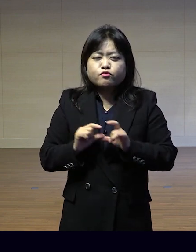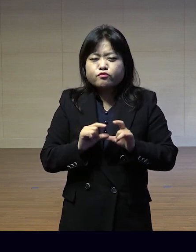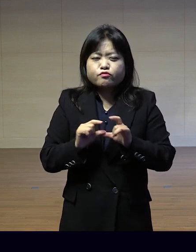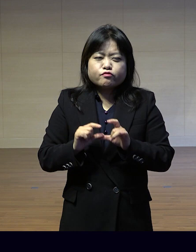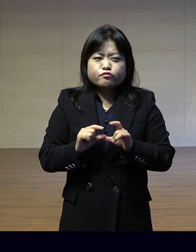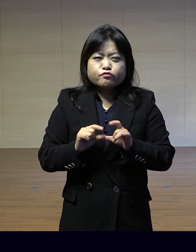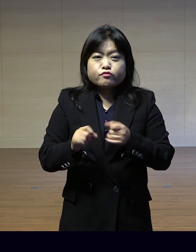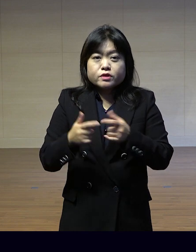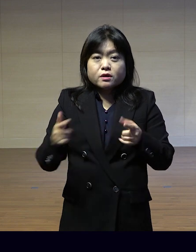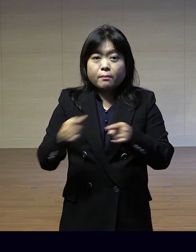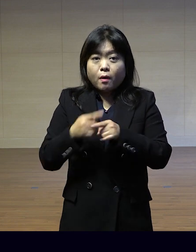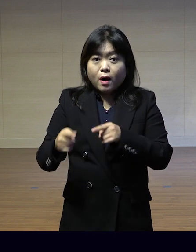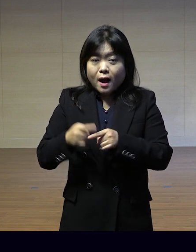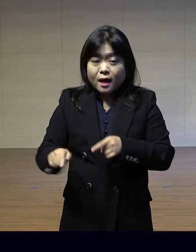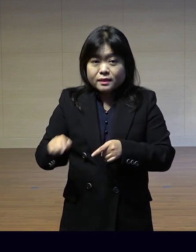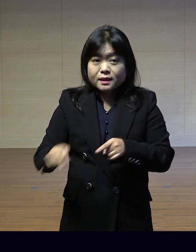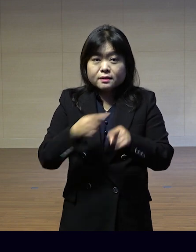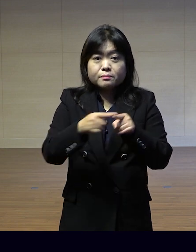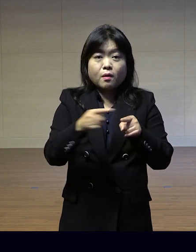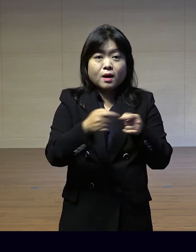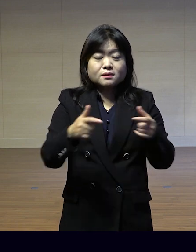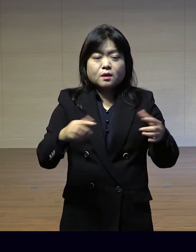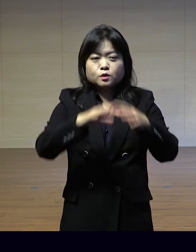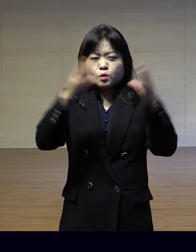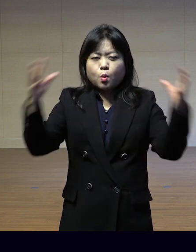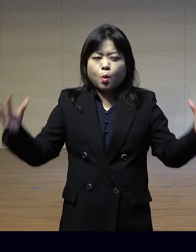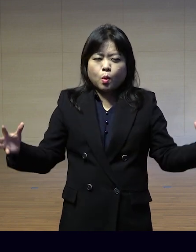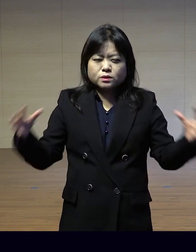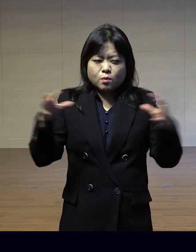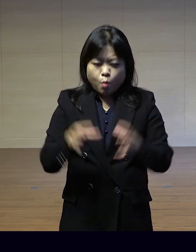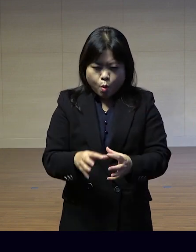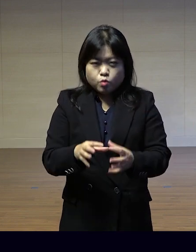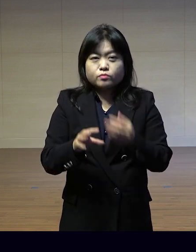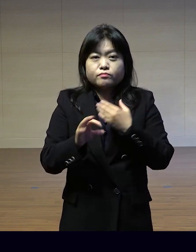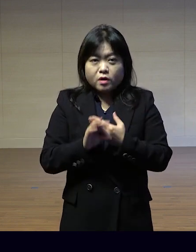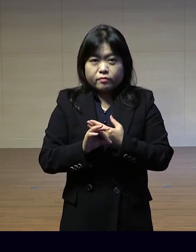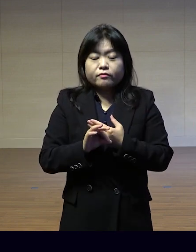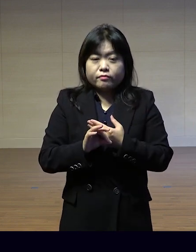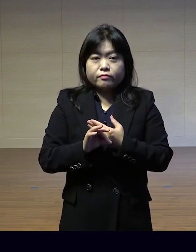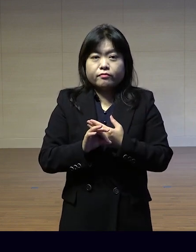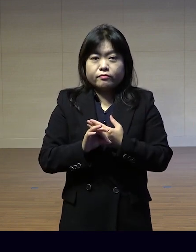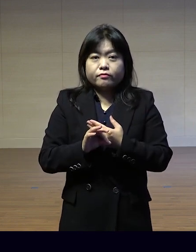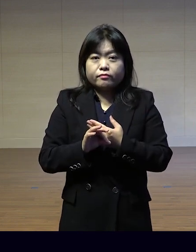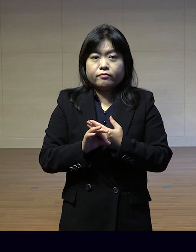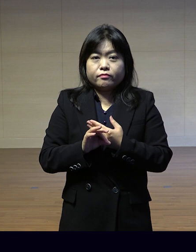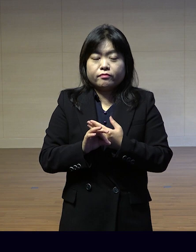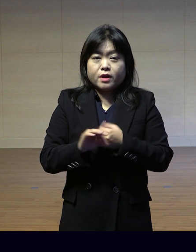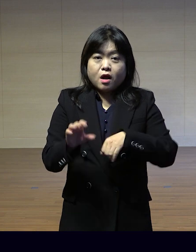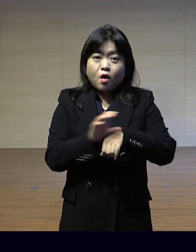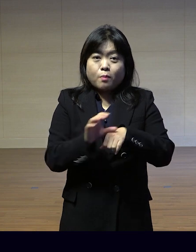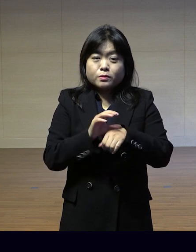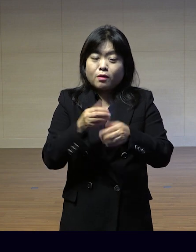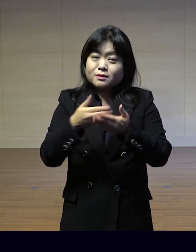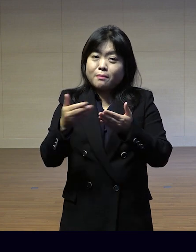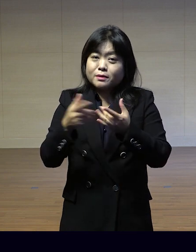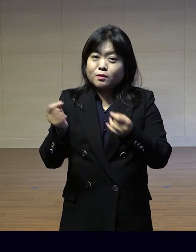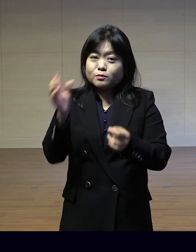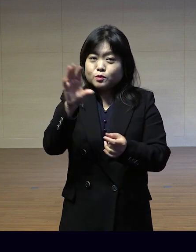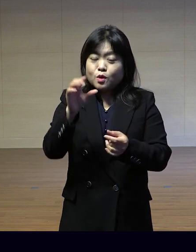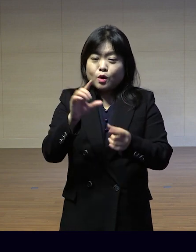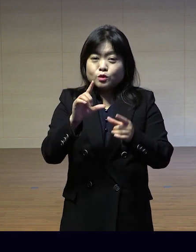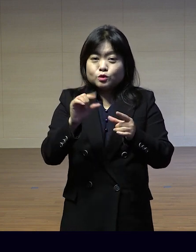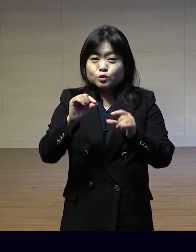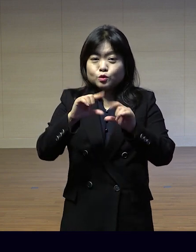부분들을 평가한 그 평가들을 총체적으로 모아놓으면은 컴퓨터 그래픽을 해가지고 각각의